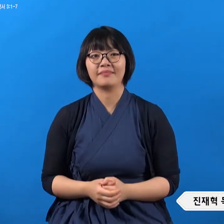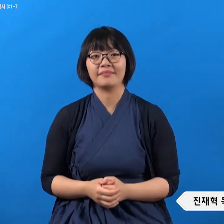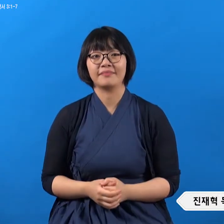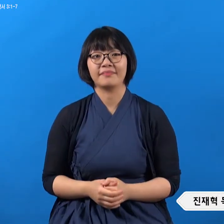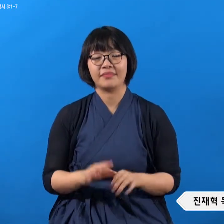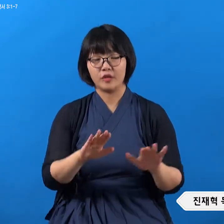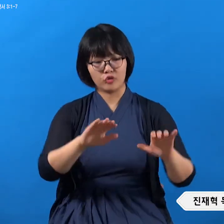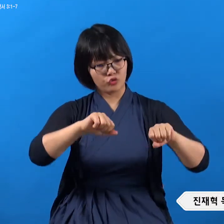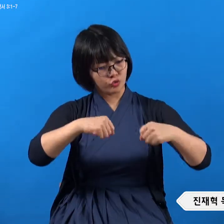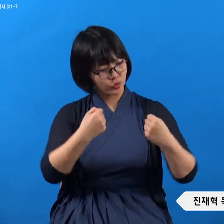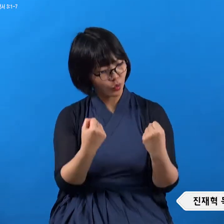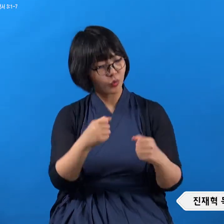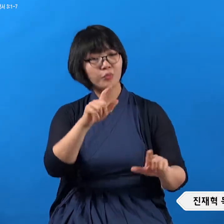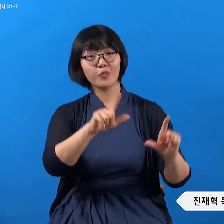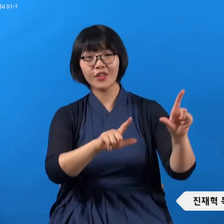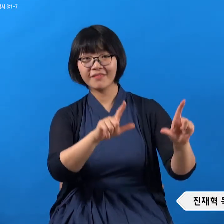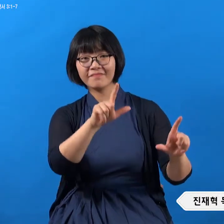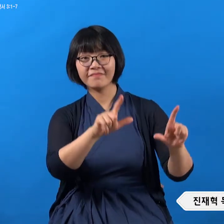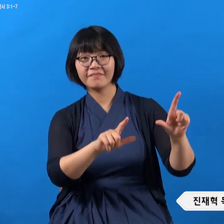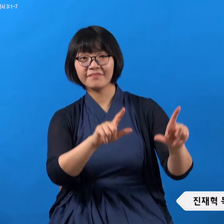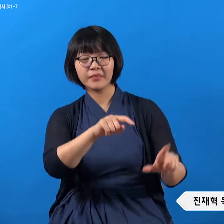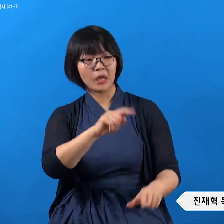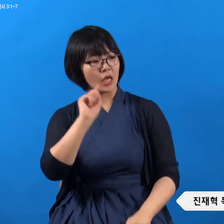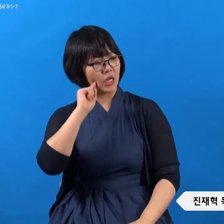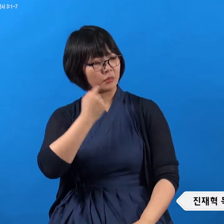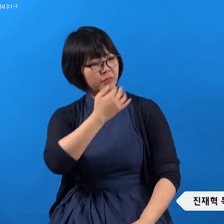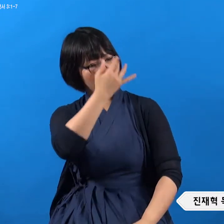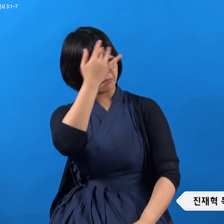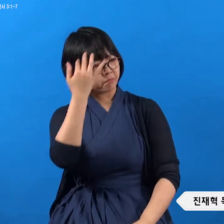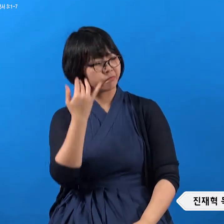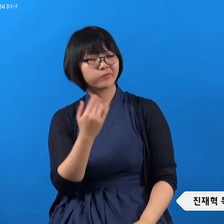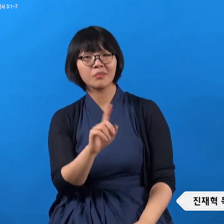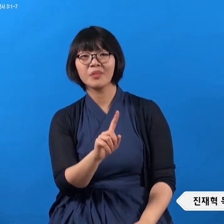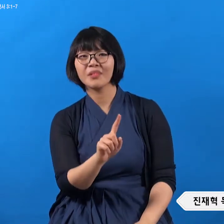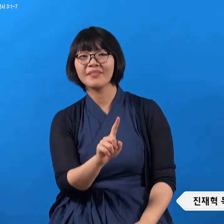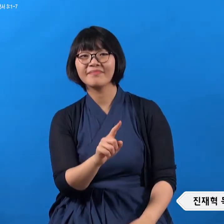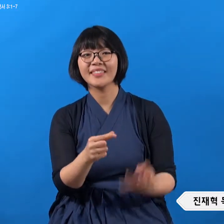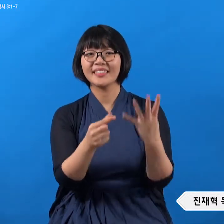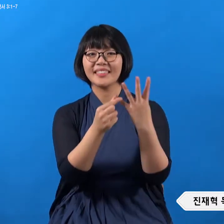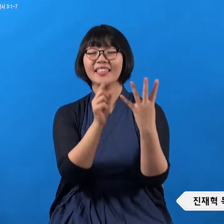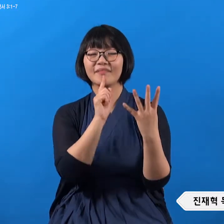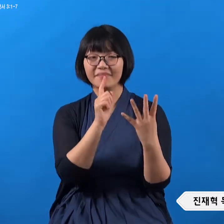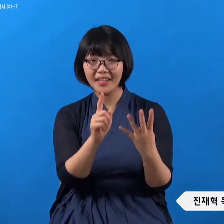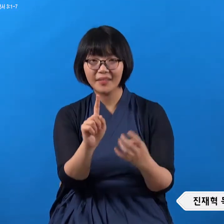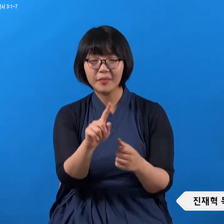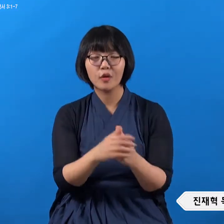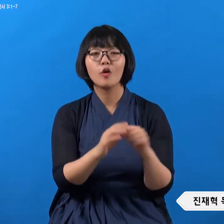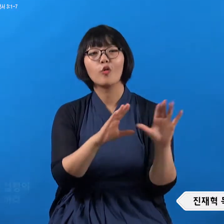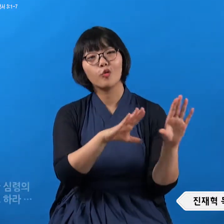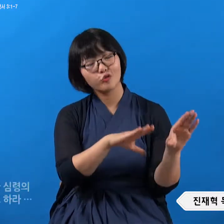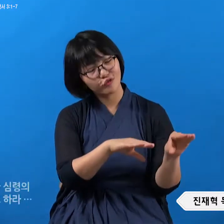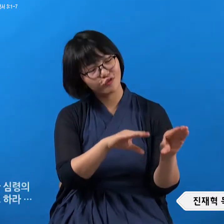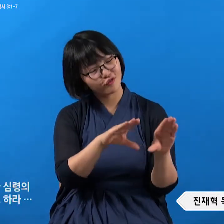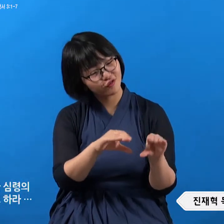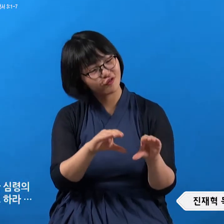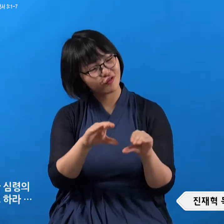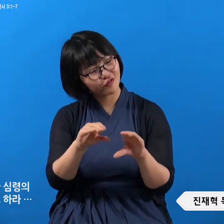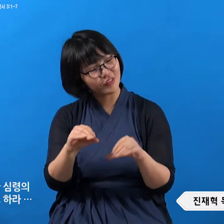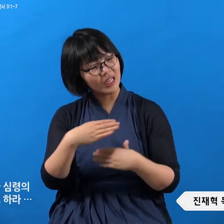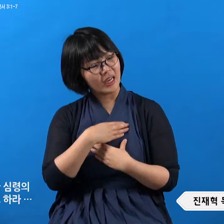있습니다. 그 순종의 모습의 아름다움은 무엇입니까? 4절은 이렇게 말합니다.